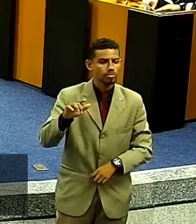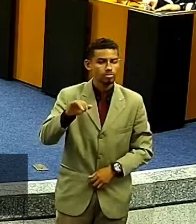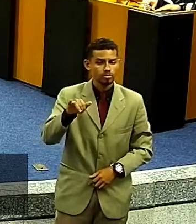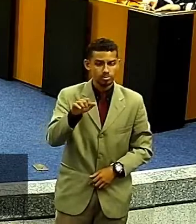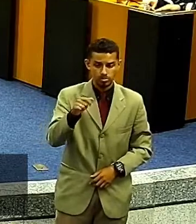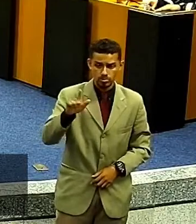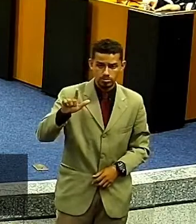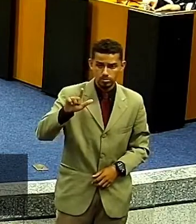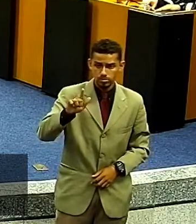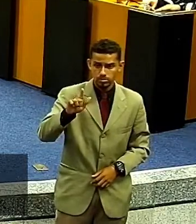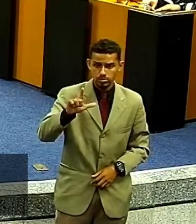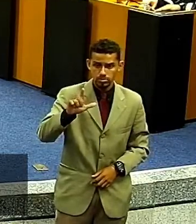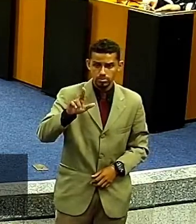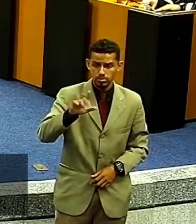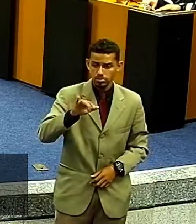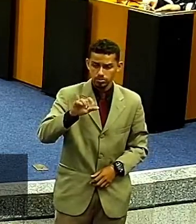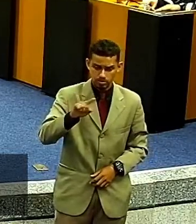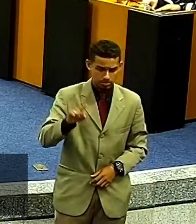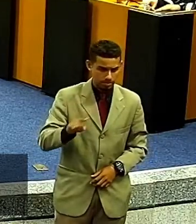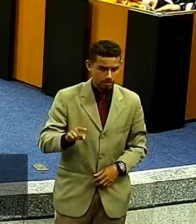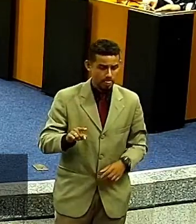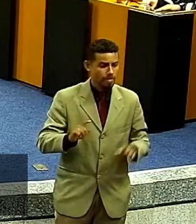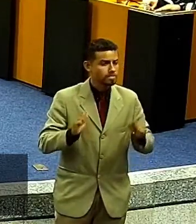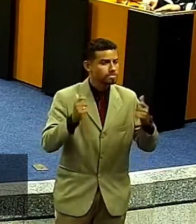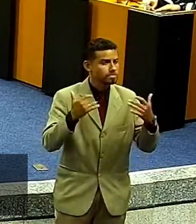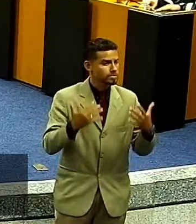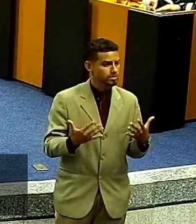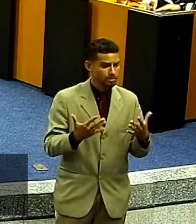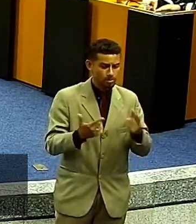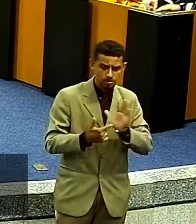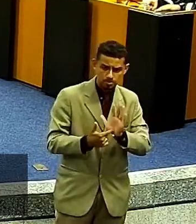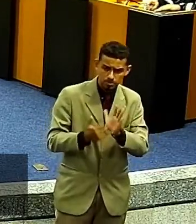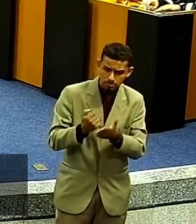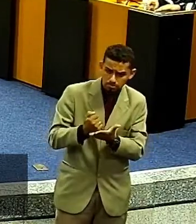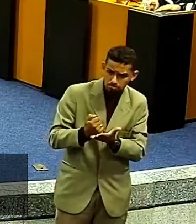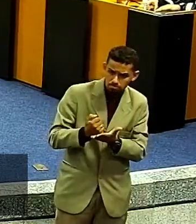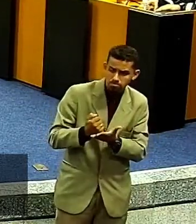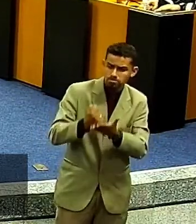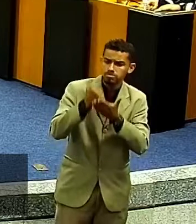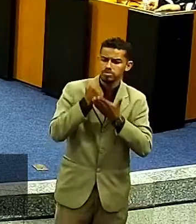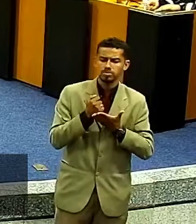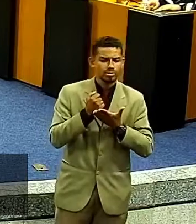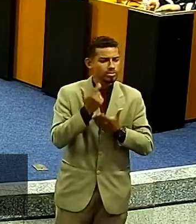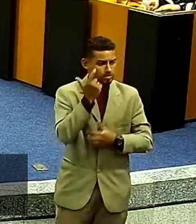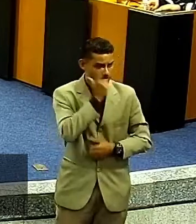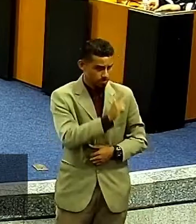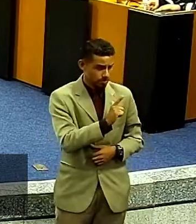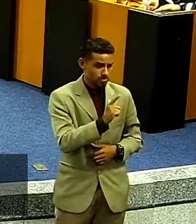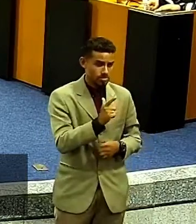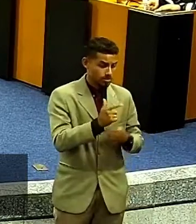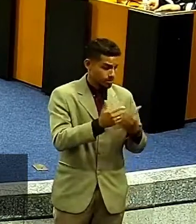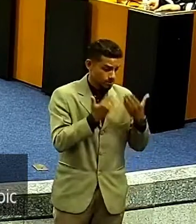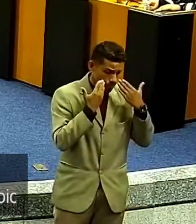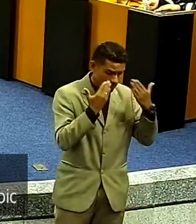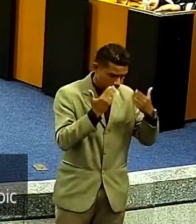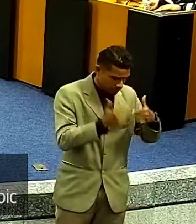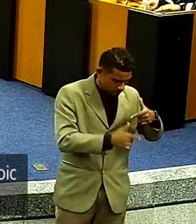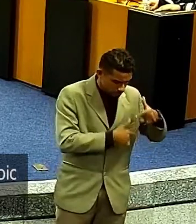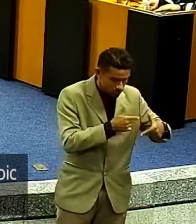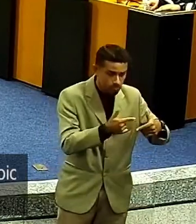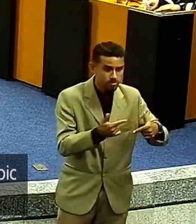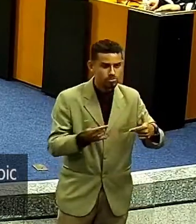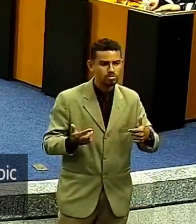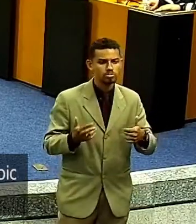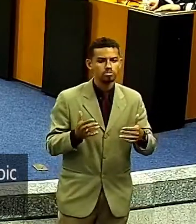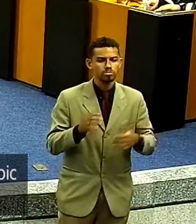José luí Almeida pelo Incondicional e restrito apoio que recebemos para que à frente da correda